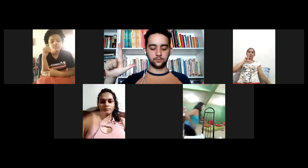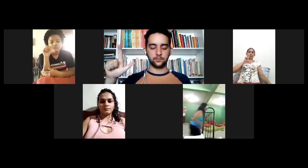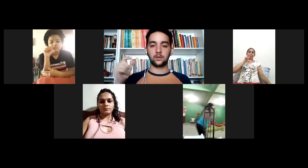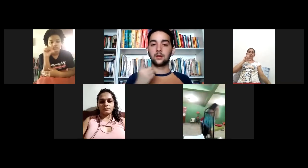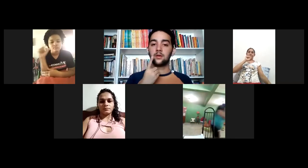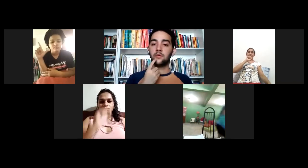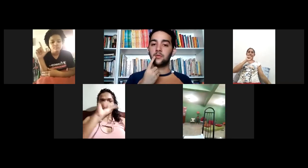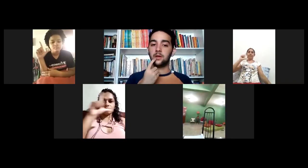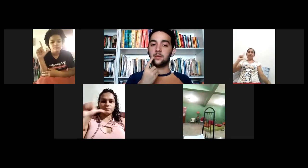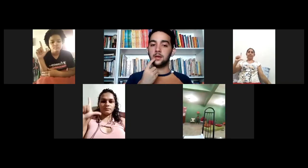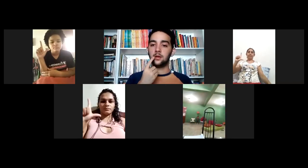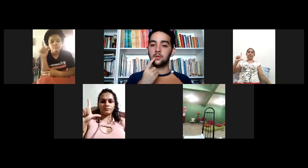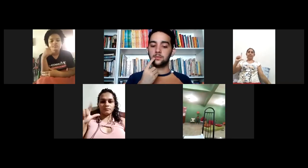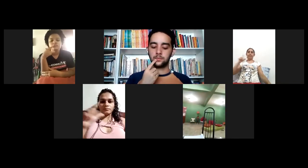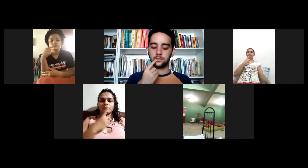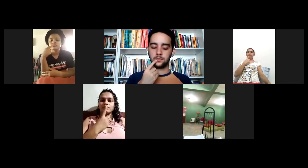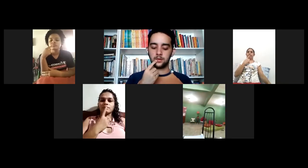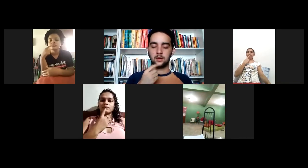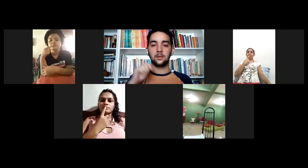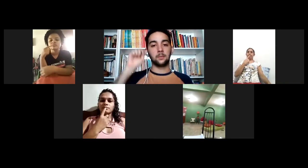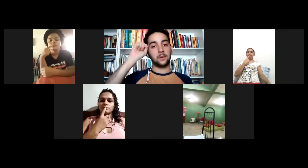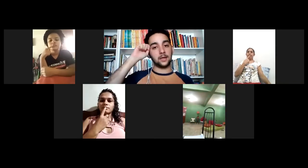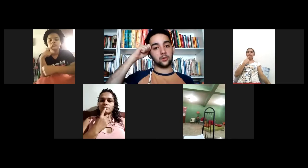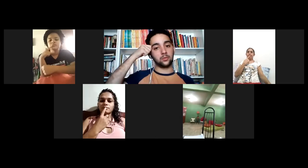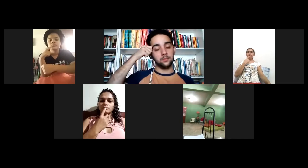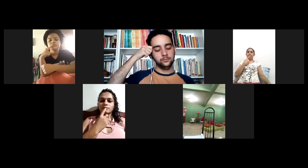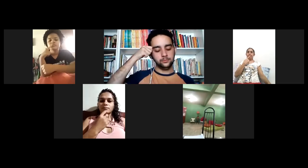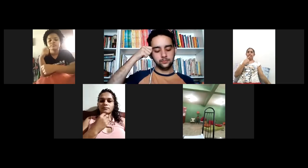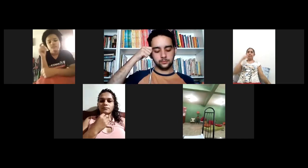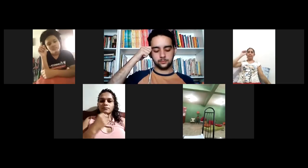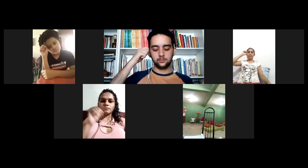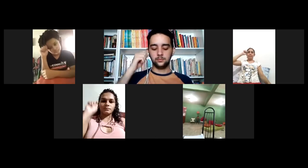azul, vermelho, preto,